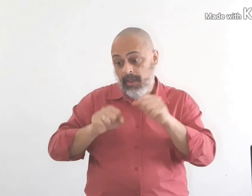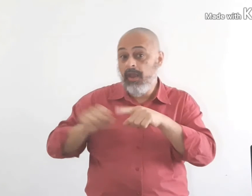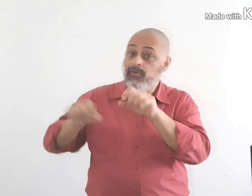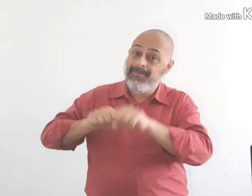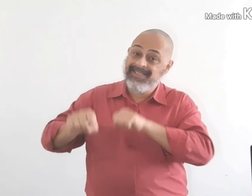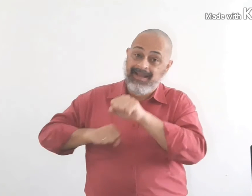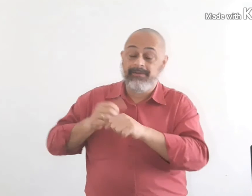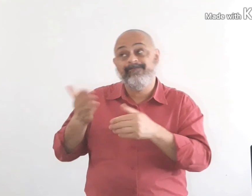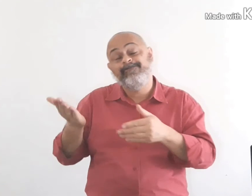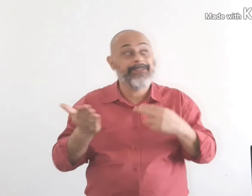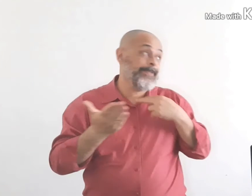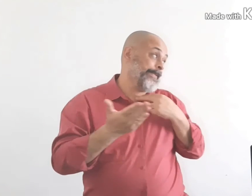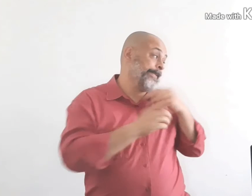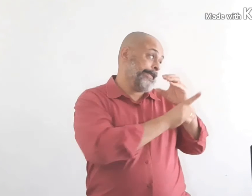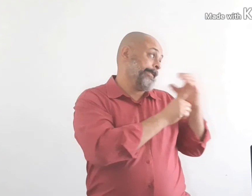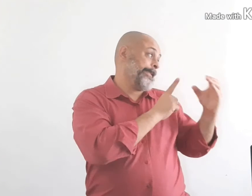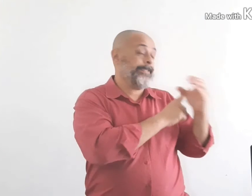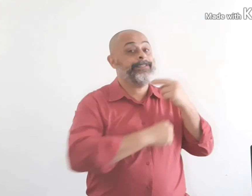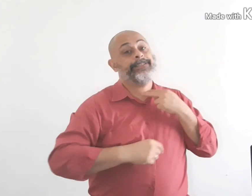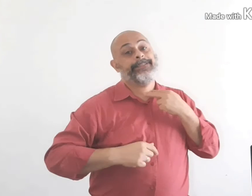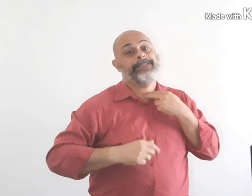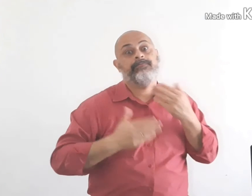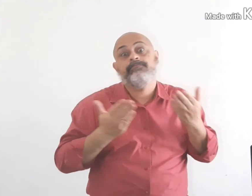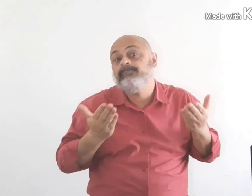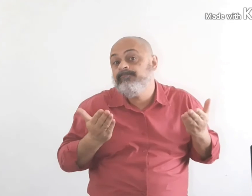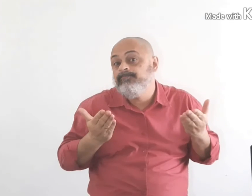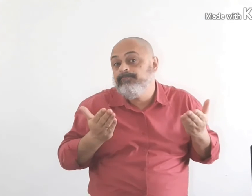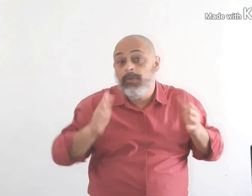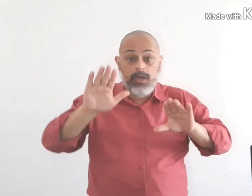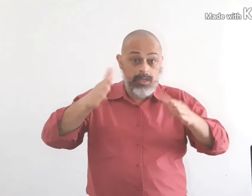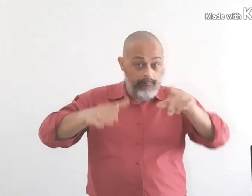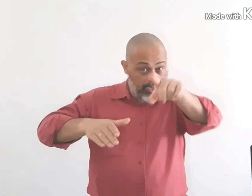Quais são os nossos ídolos? Medo, orgulho,